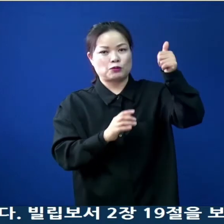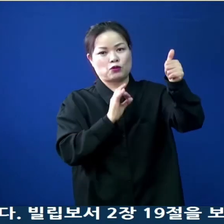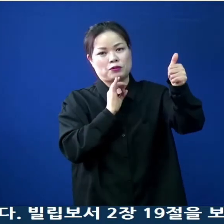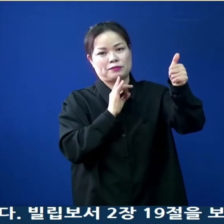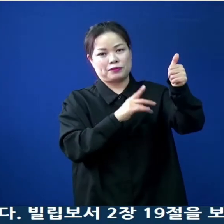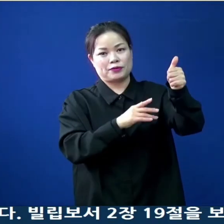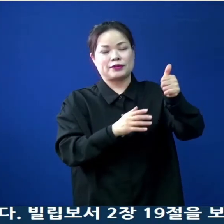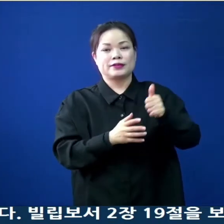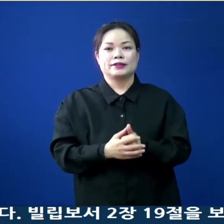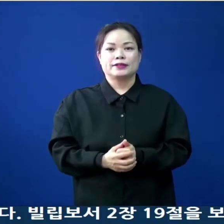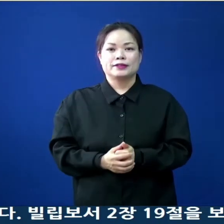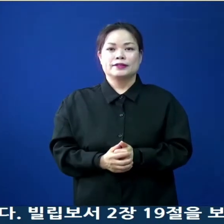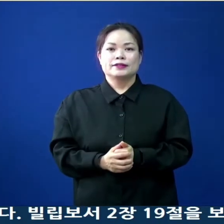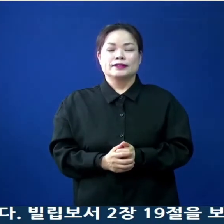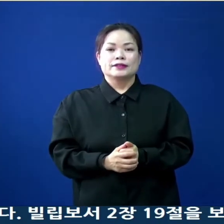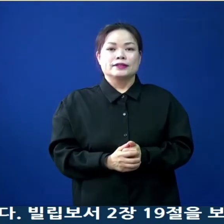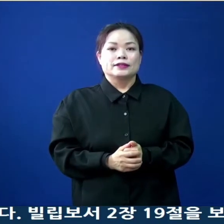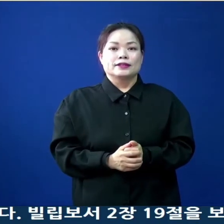없습니다.